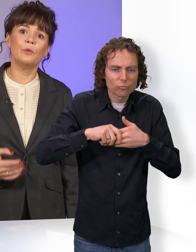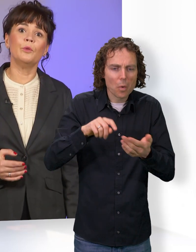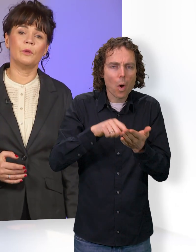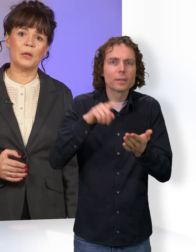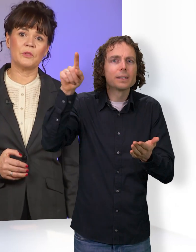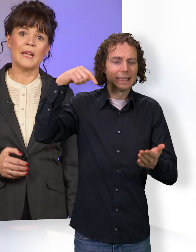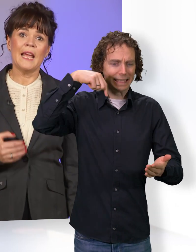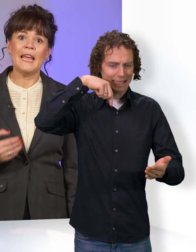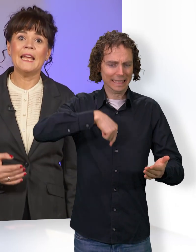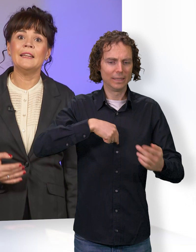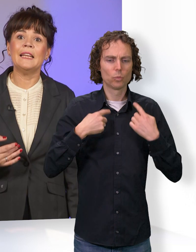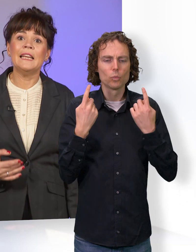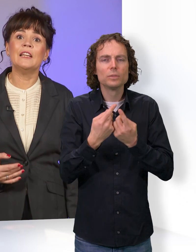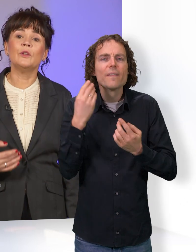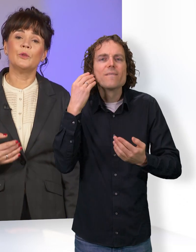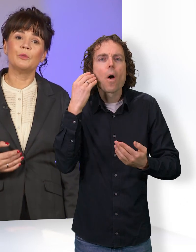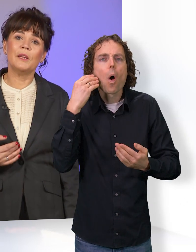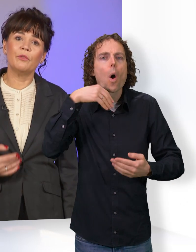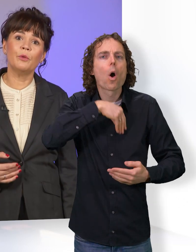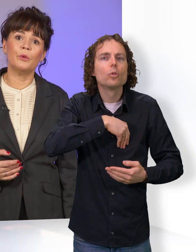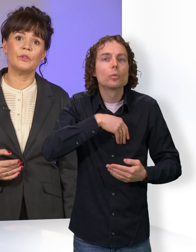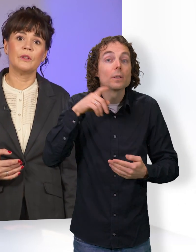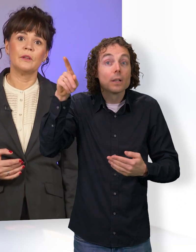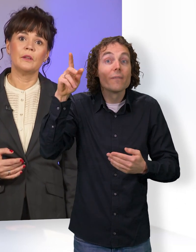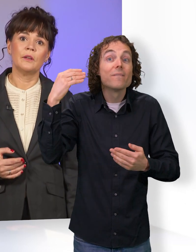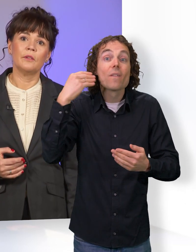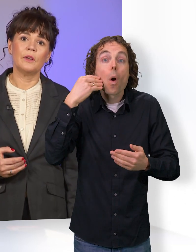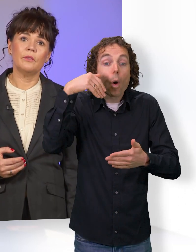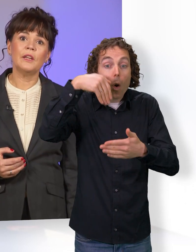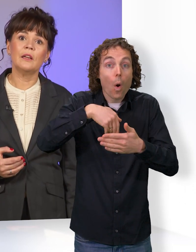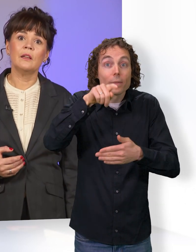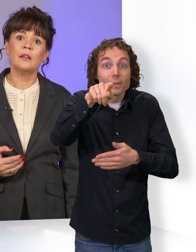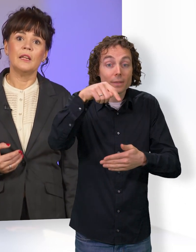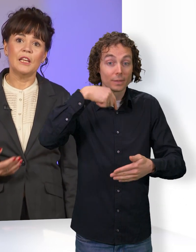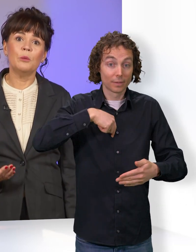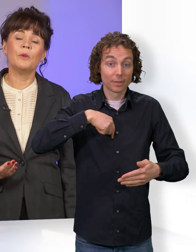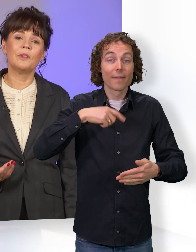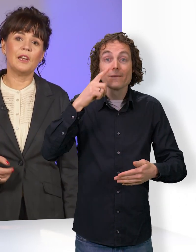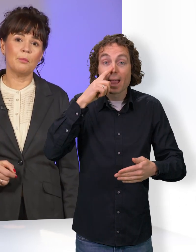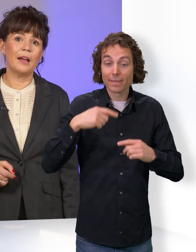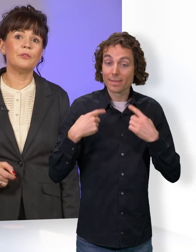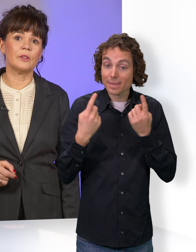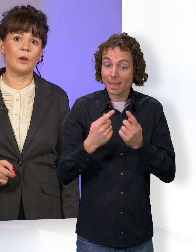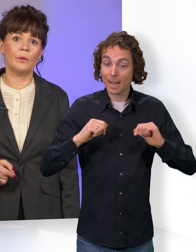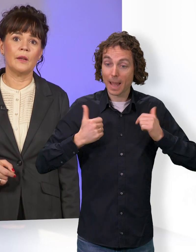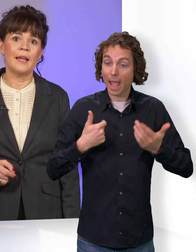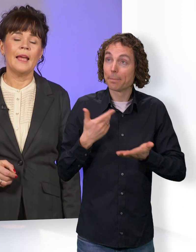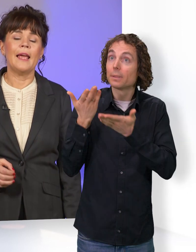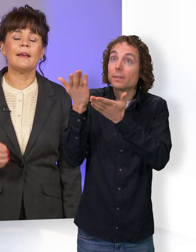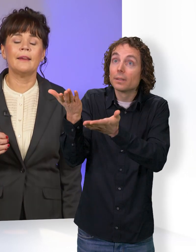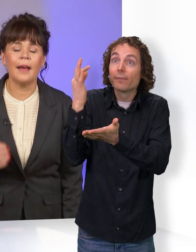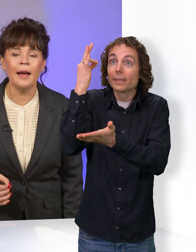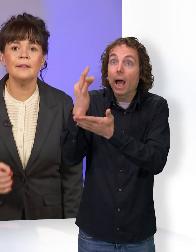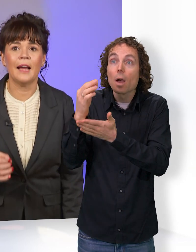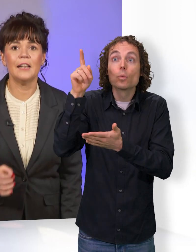uns Wohnung nimmt, in ihnen und mir wohnt, wenn wir ihm unser Leben anvertrauen.